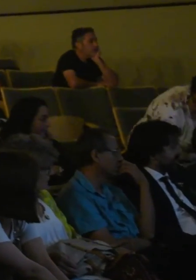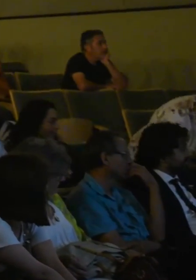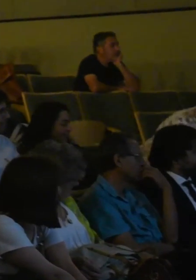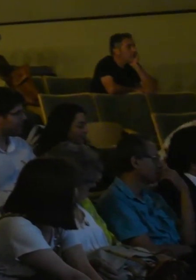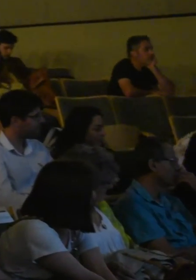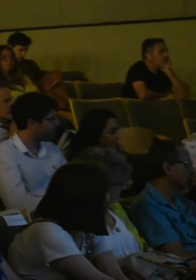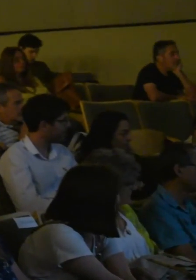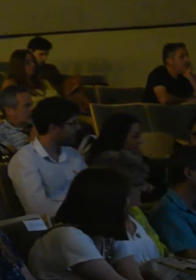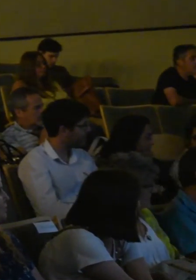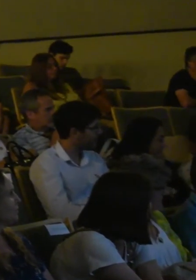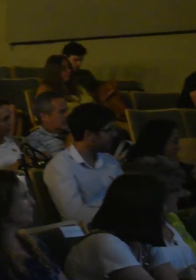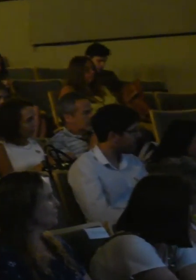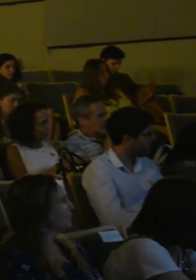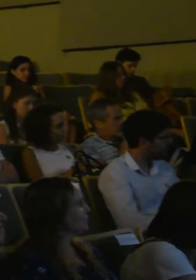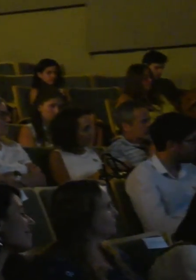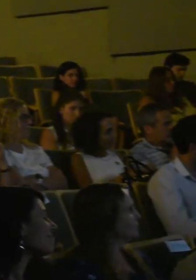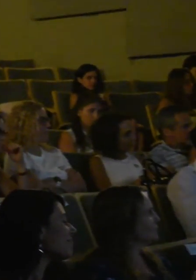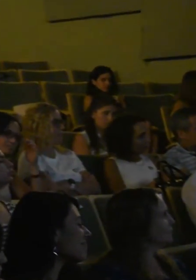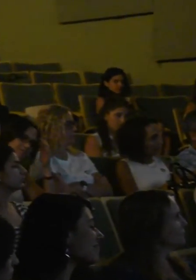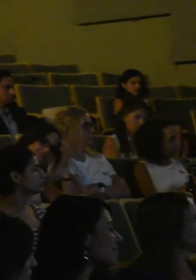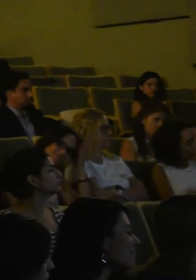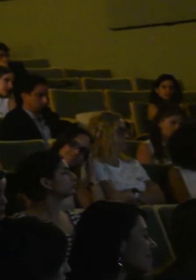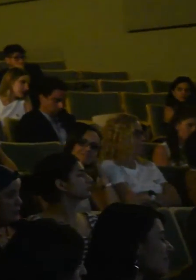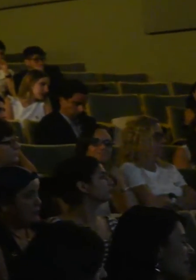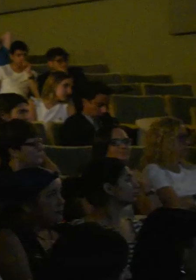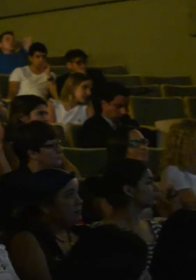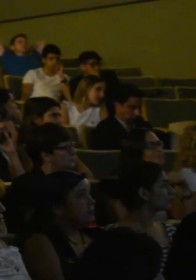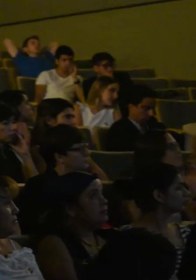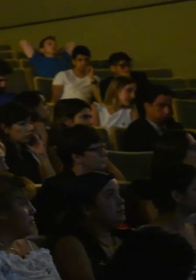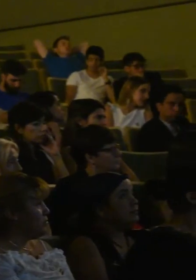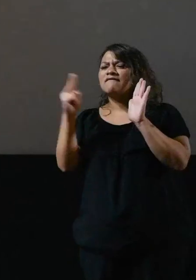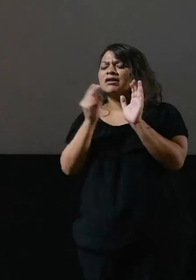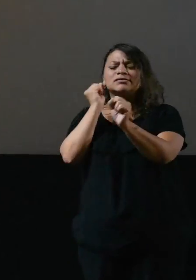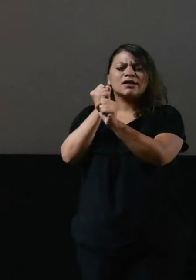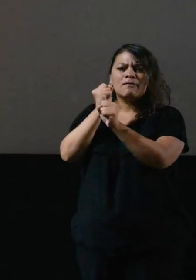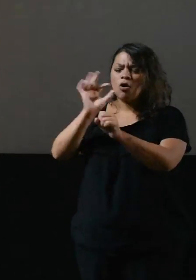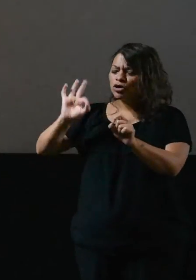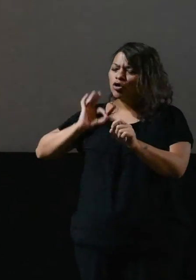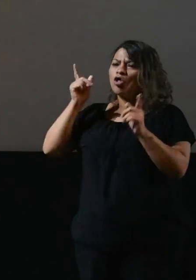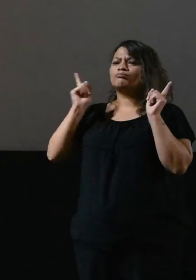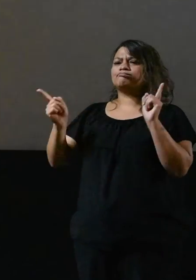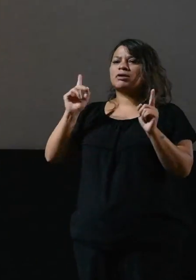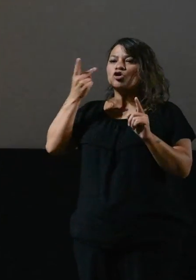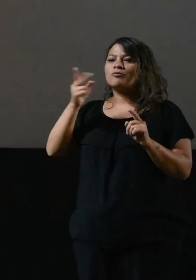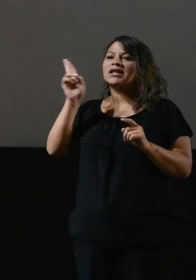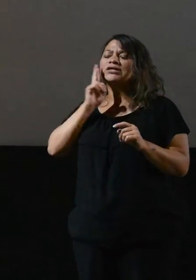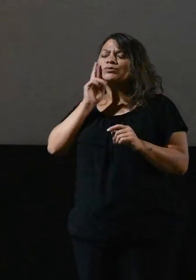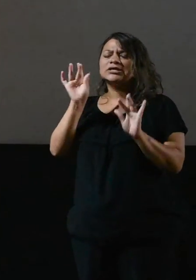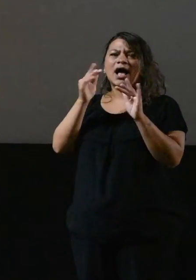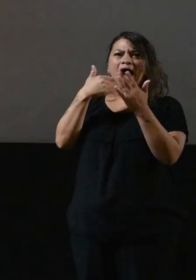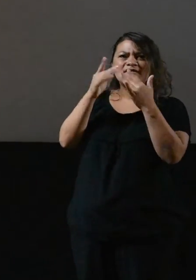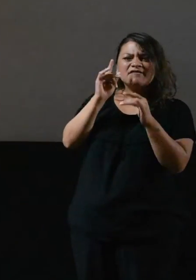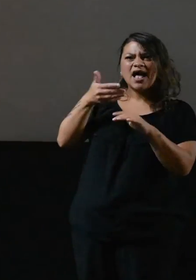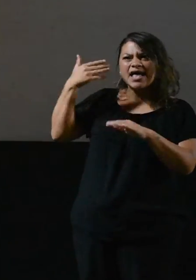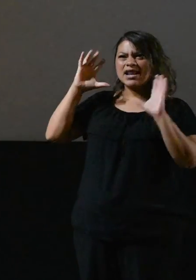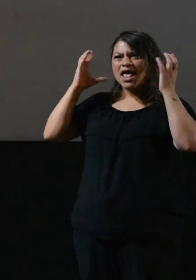Moro. Quiero agradecer muy especialmente a mis compañeros y compañeras de SUME. Es difícil hablar, y lo decía ayer